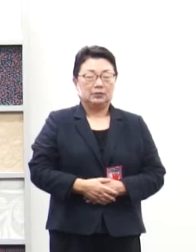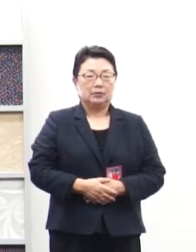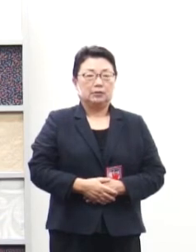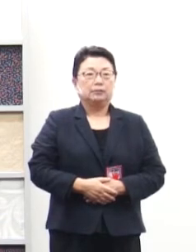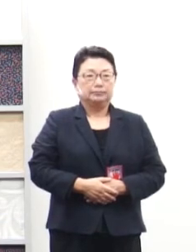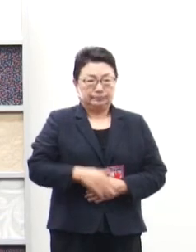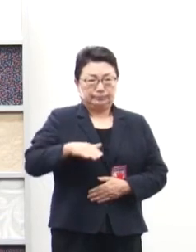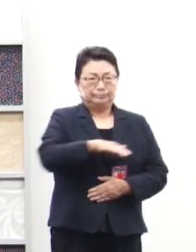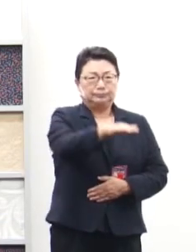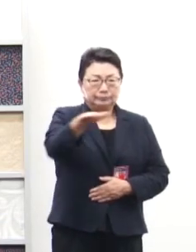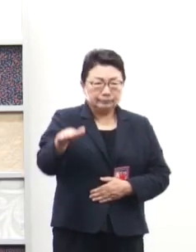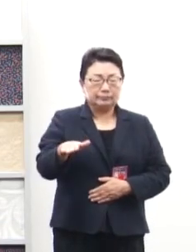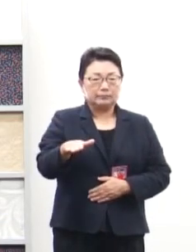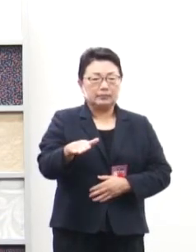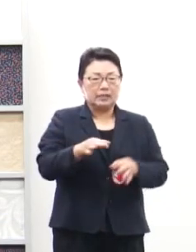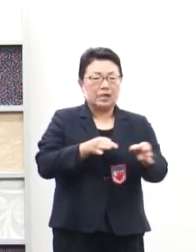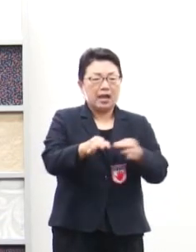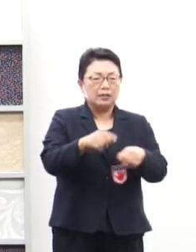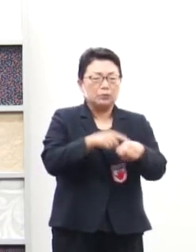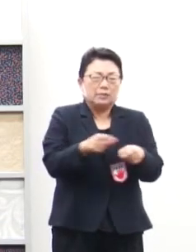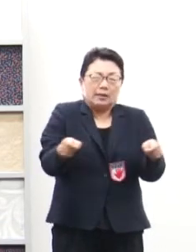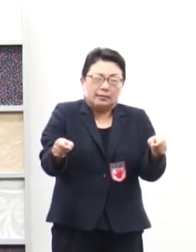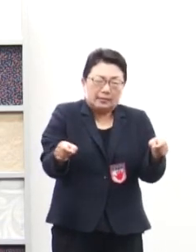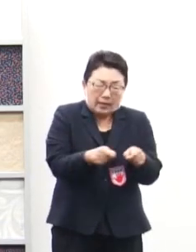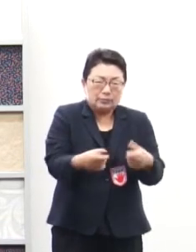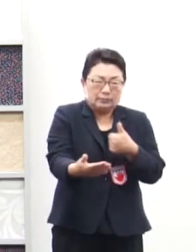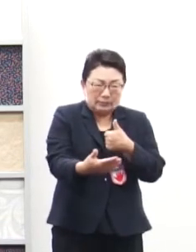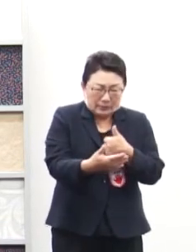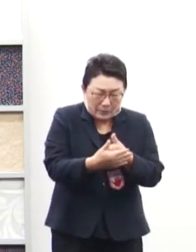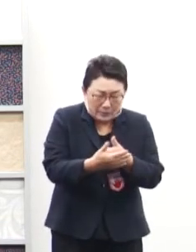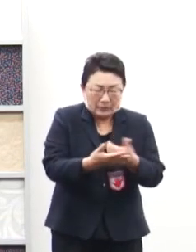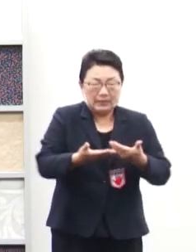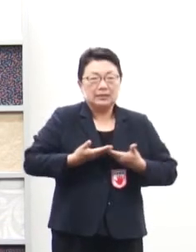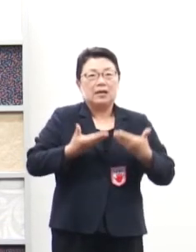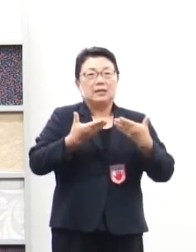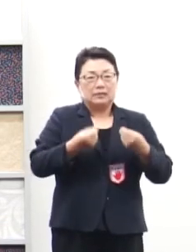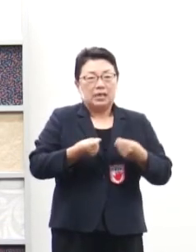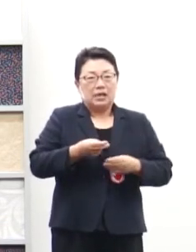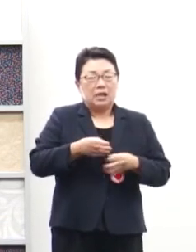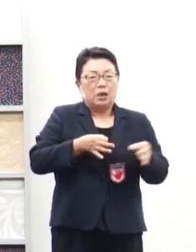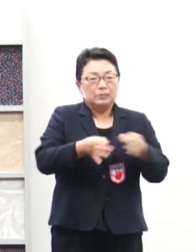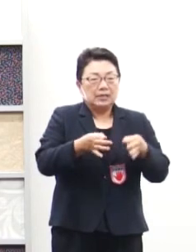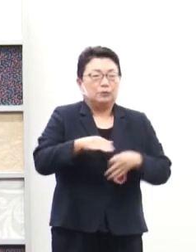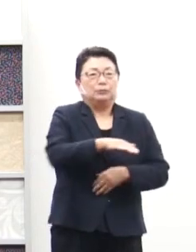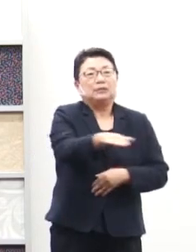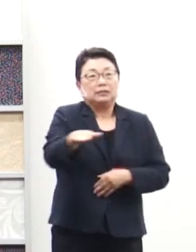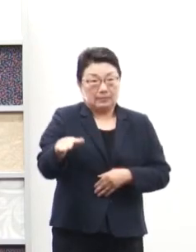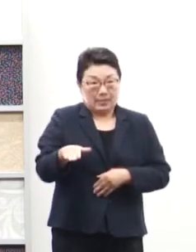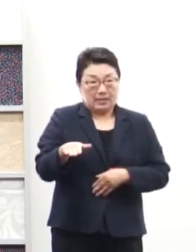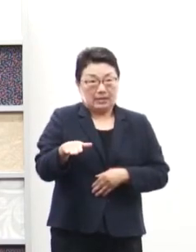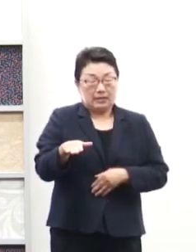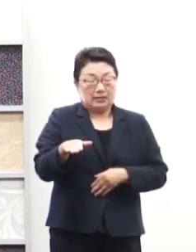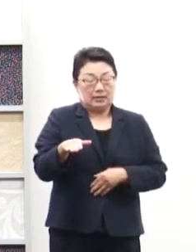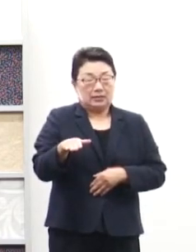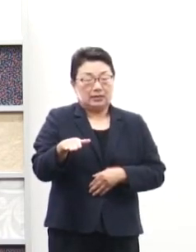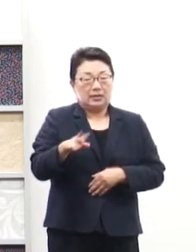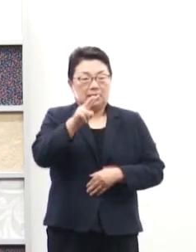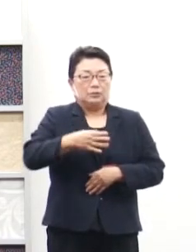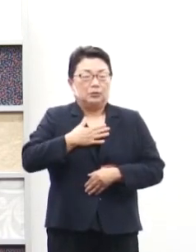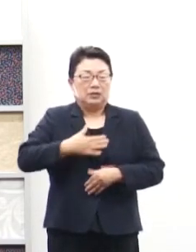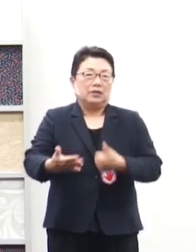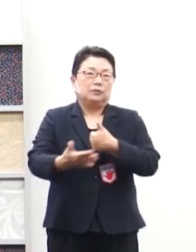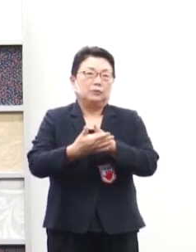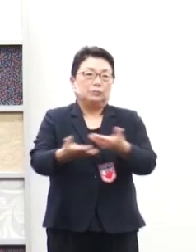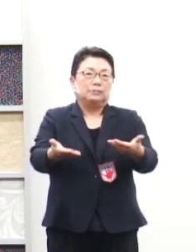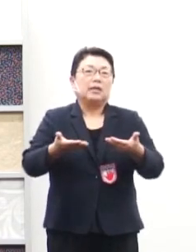これはひとえに、営業時間の短縮などに応じていただきました、飲食店などの皆様、そして、ご理解ご